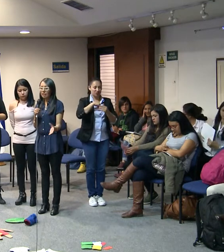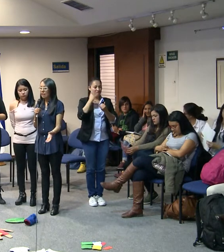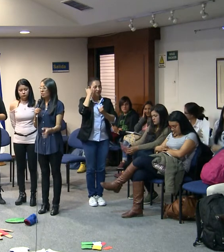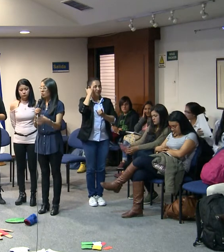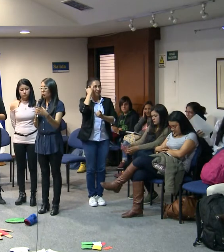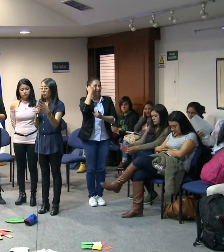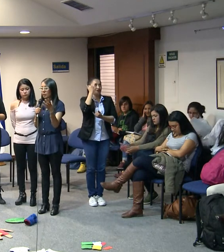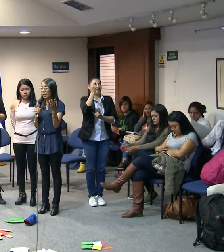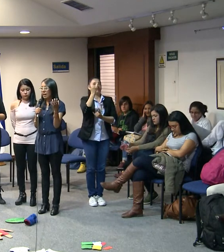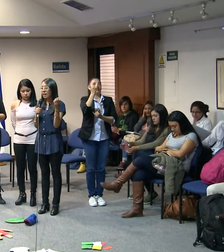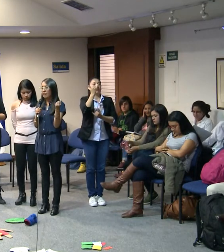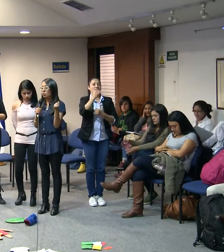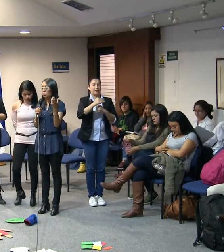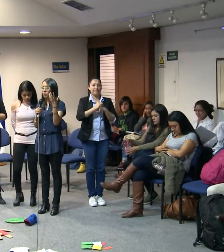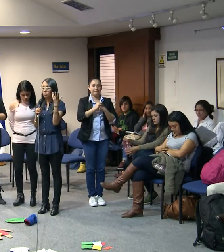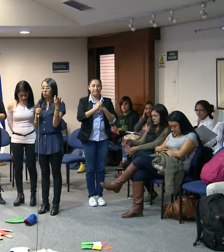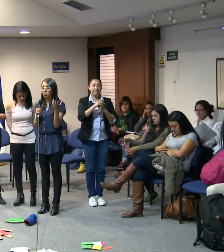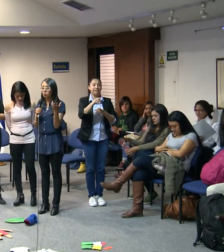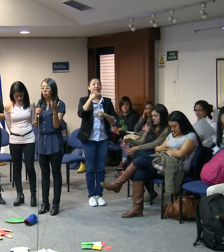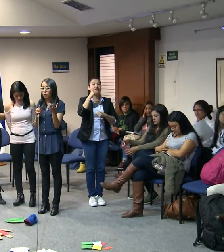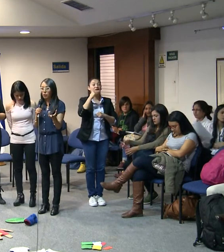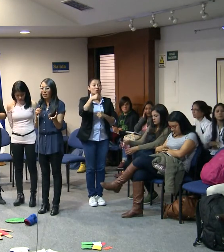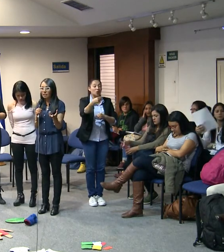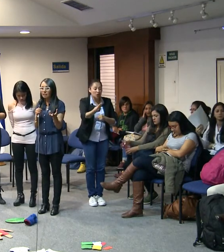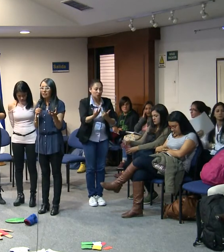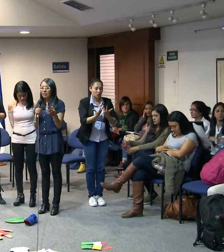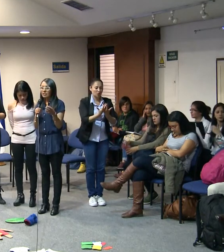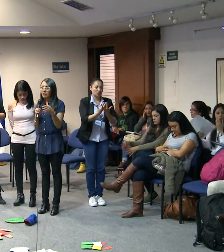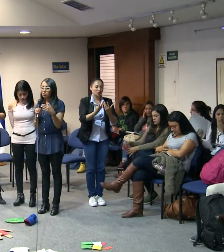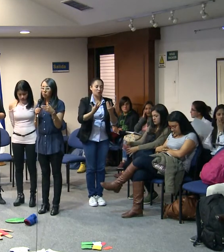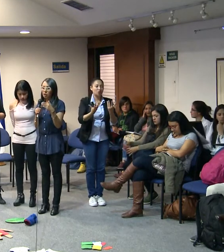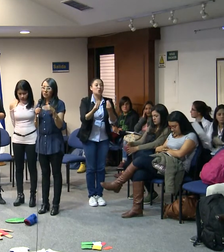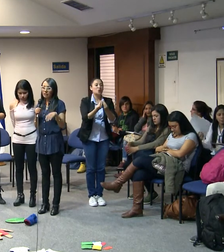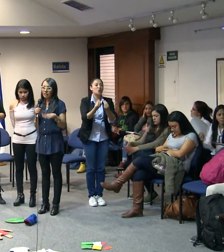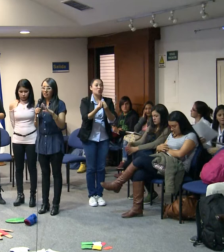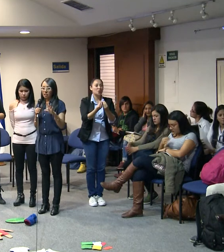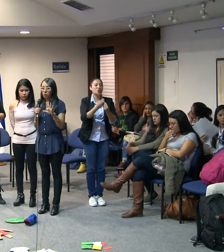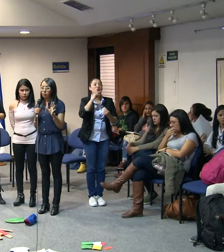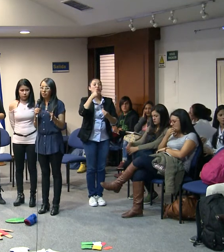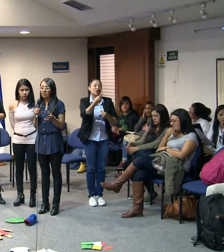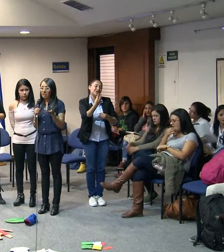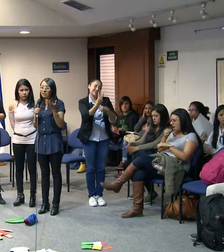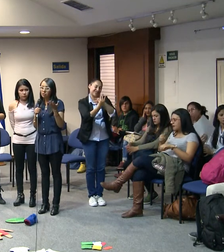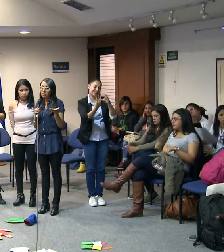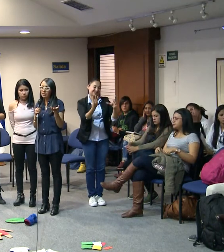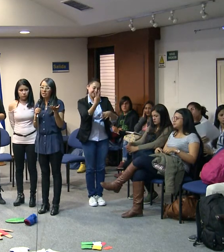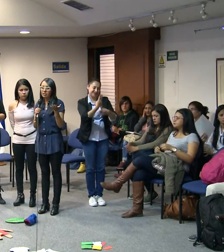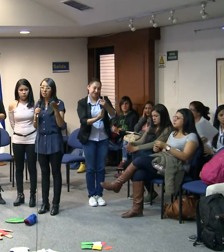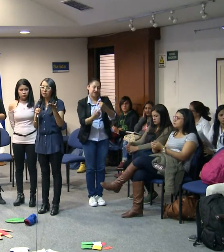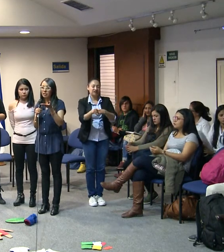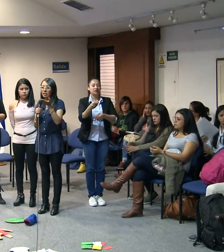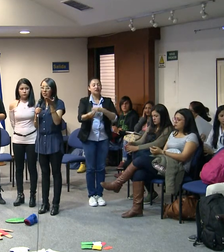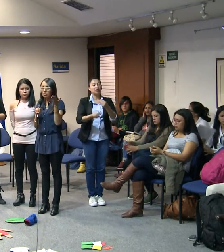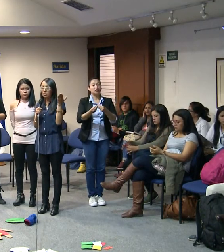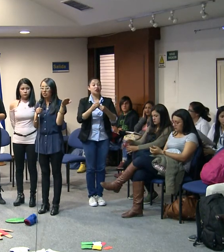decíamos, en la creación de los cuentos grupales, ya no solamente eran tipo infantil, sino que